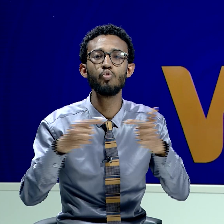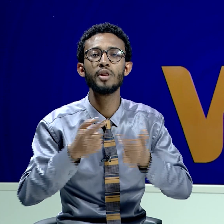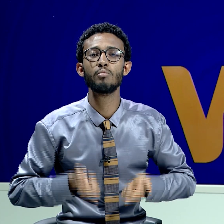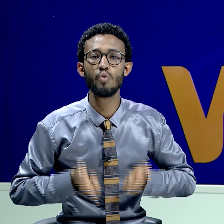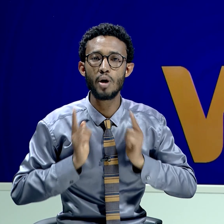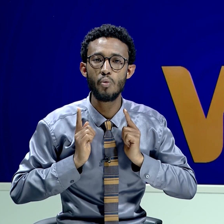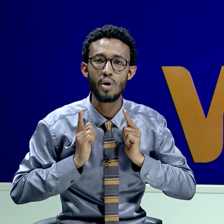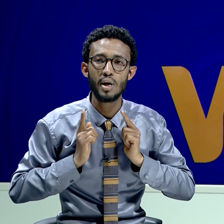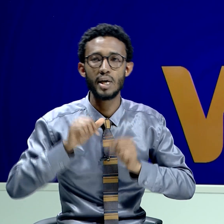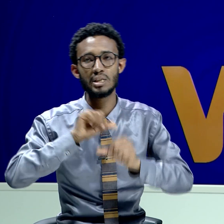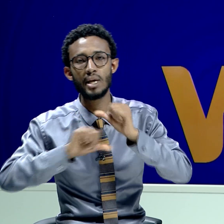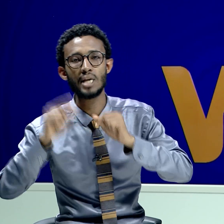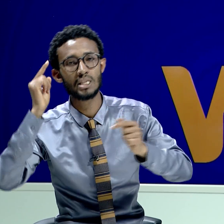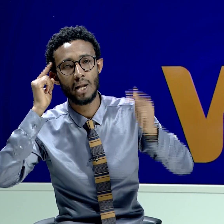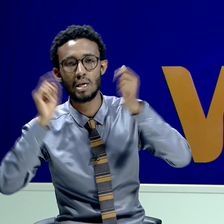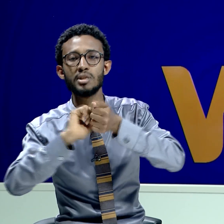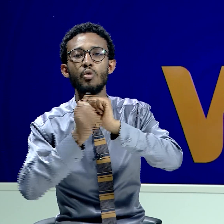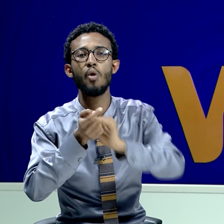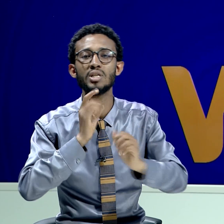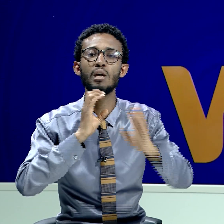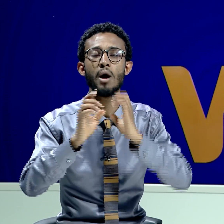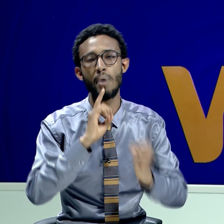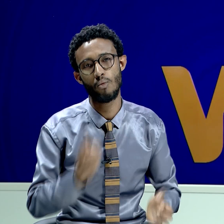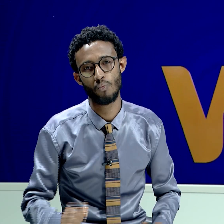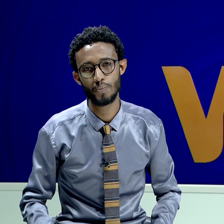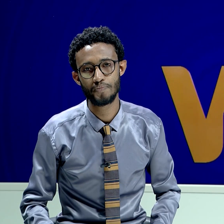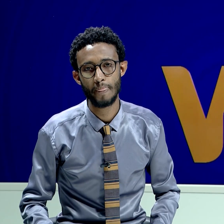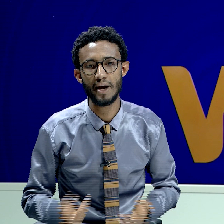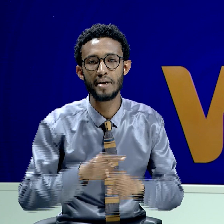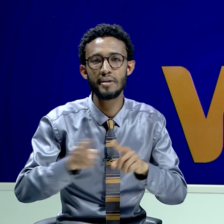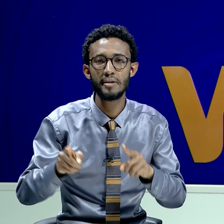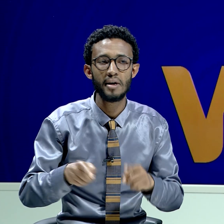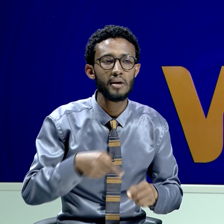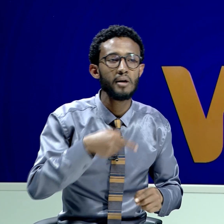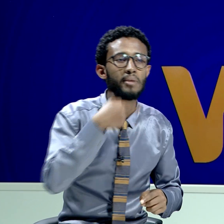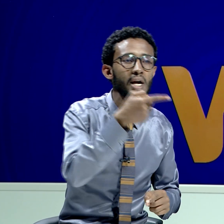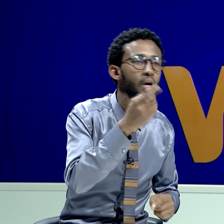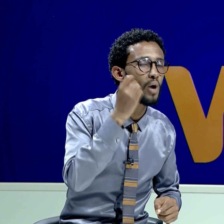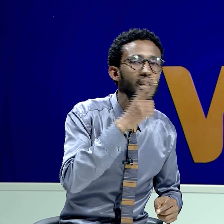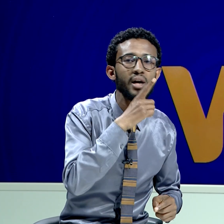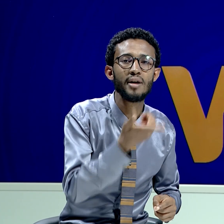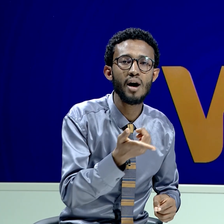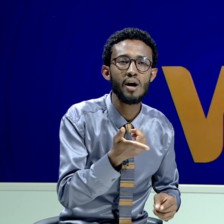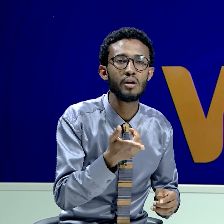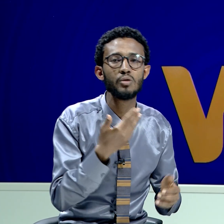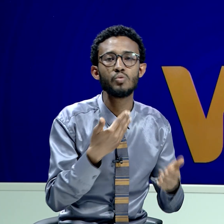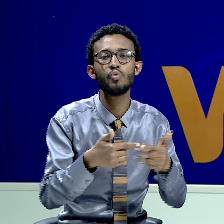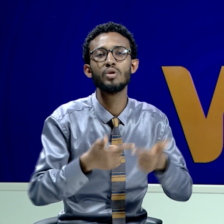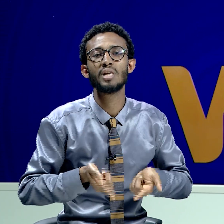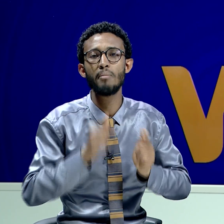ግንኙነት የሚኖረው እርስ በርስ ሀሳብ ለሀሳብ ሲለዋወጥ ሲግባባ ነው። ነገር ግን የሚነገረውን ካልተረዳ ጥሩ ግንኙነት